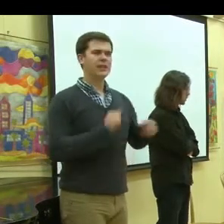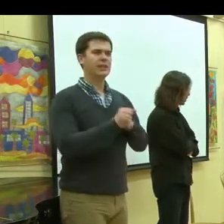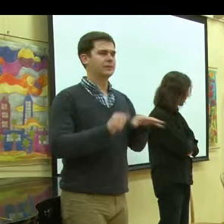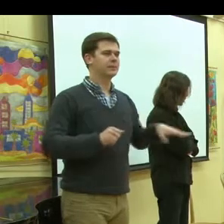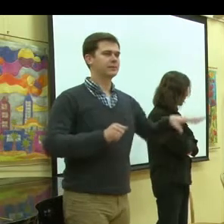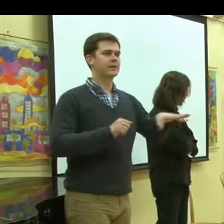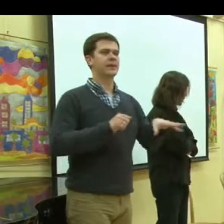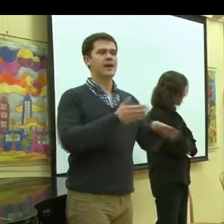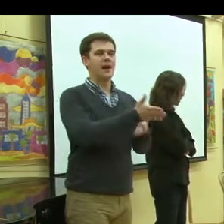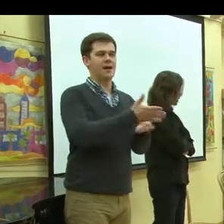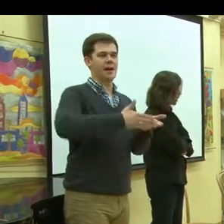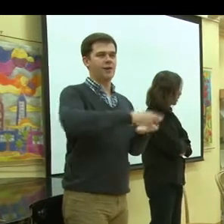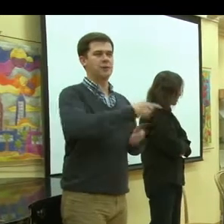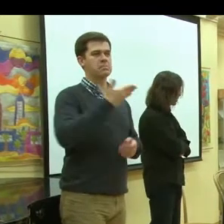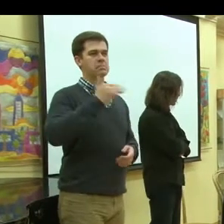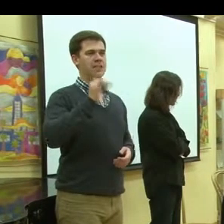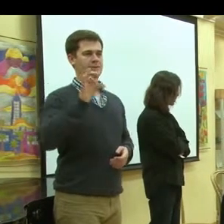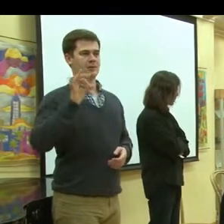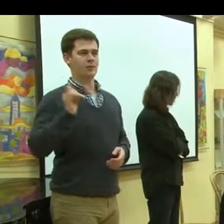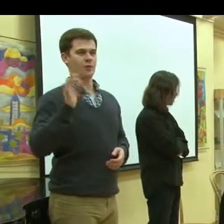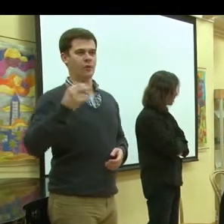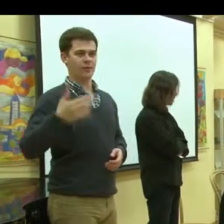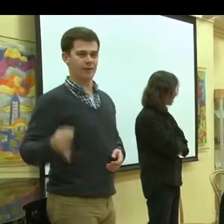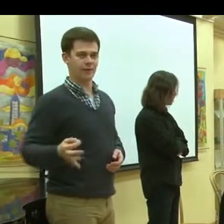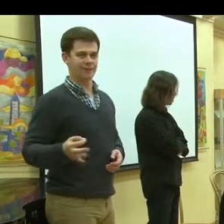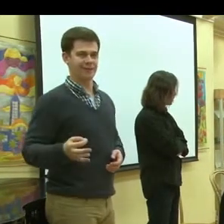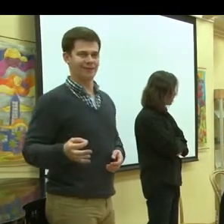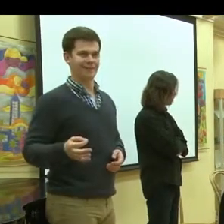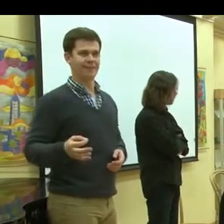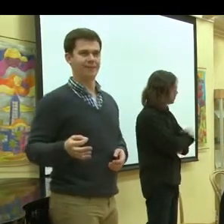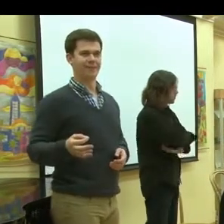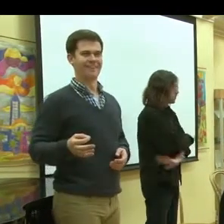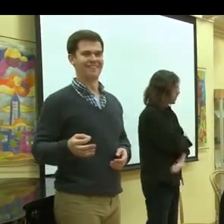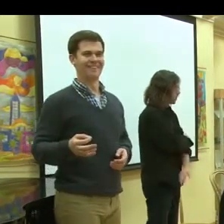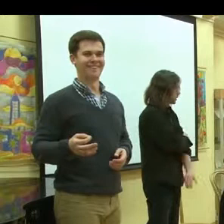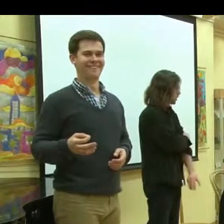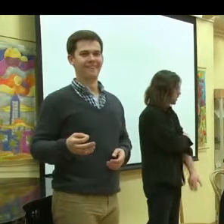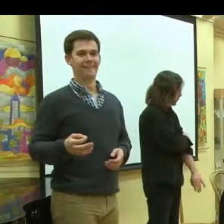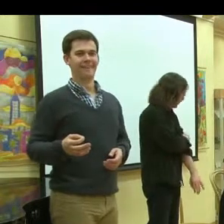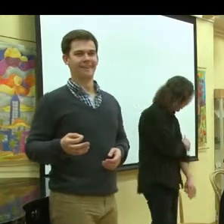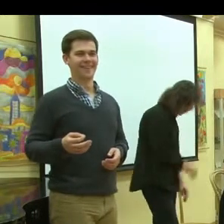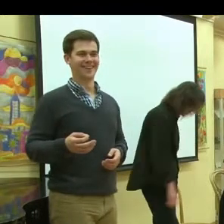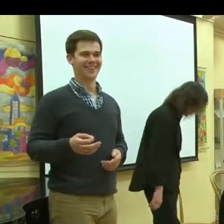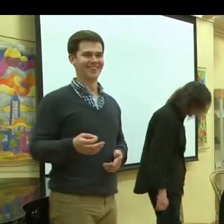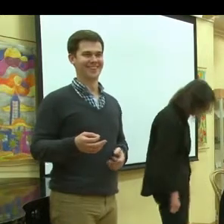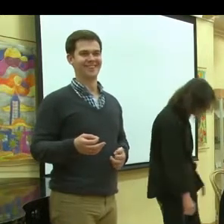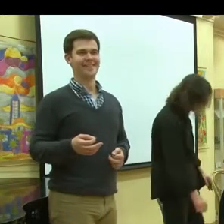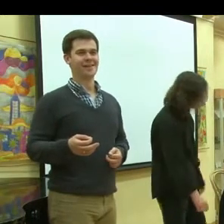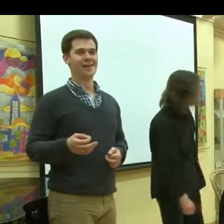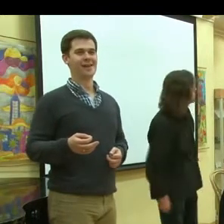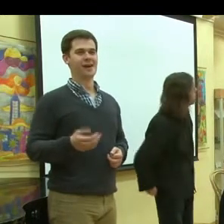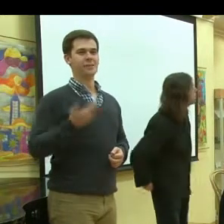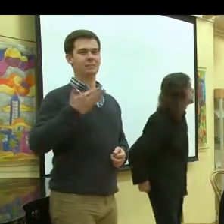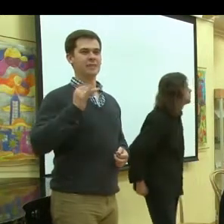Provincia Misiones. Y particularmente su color es blanco y rojo. W tej właśnie prowincji zamieszkało mnóstwo Polaków,